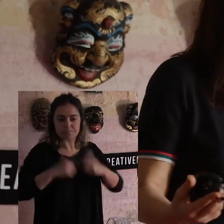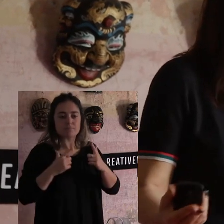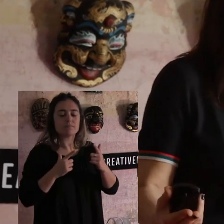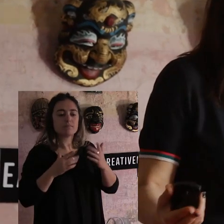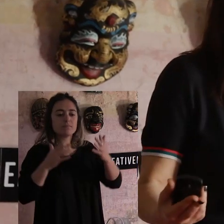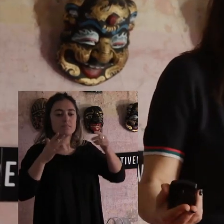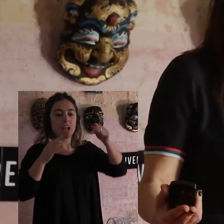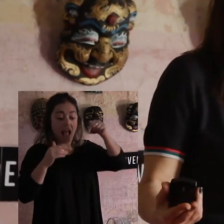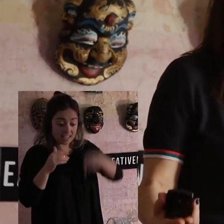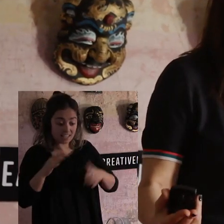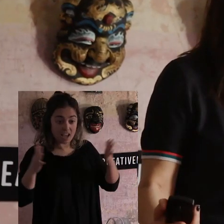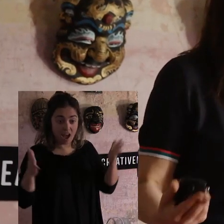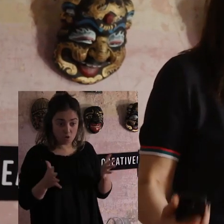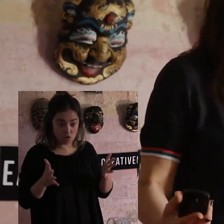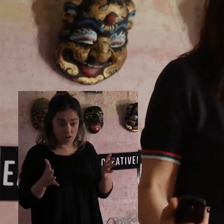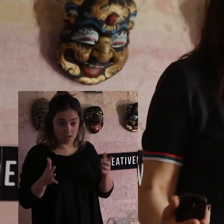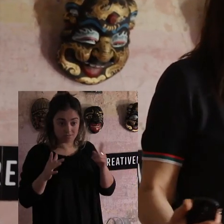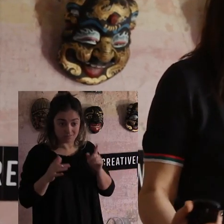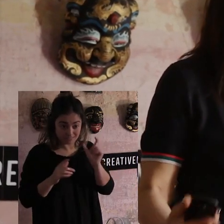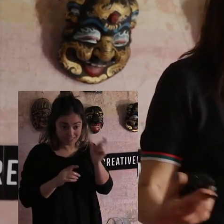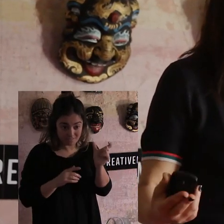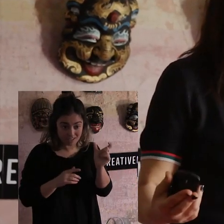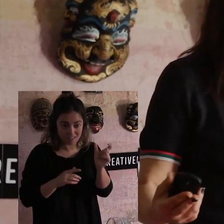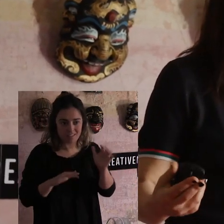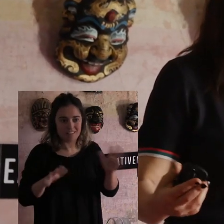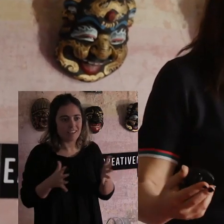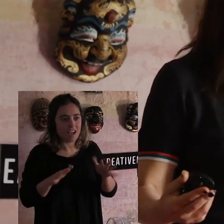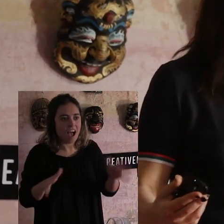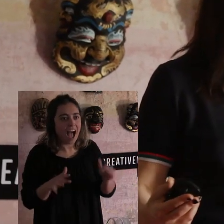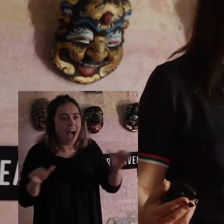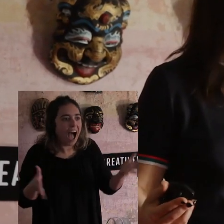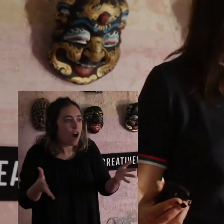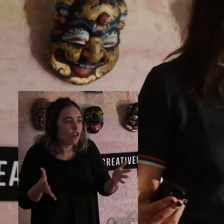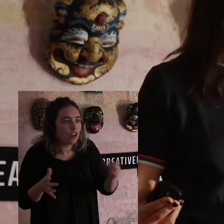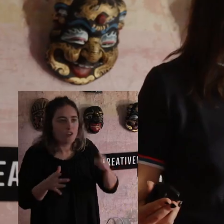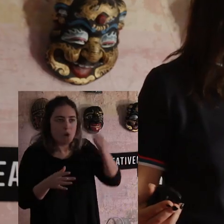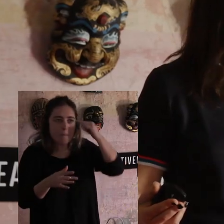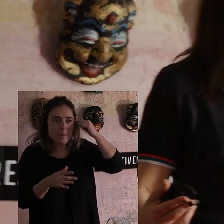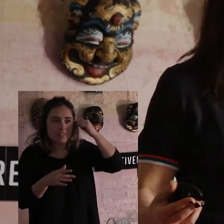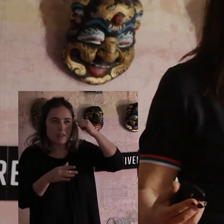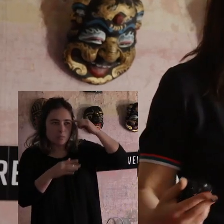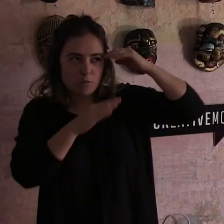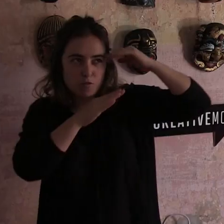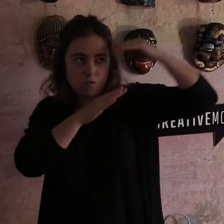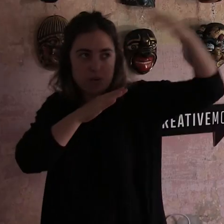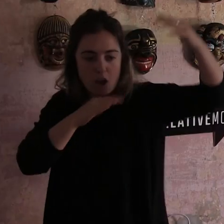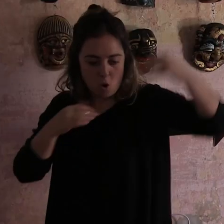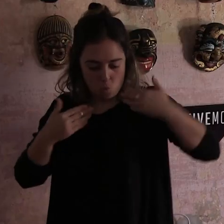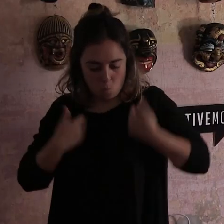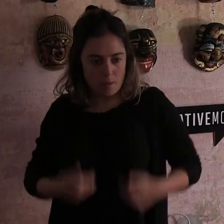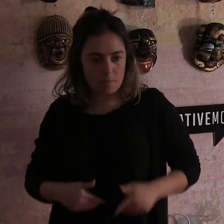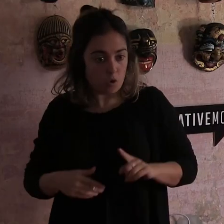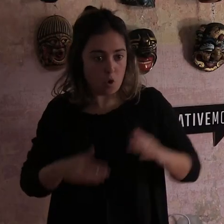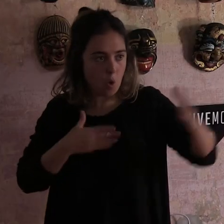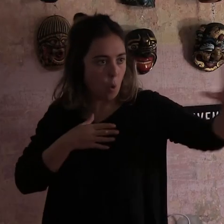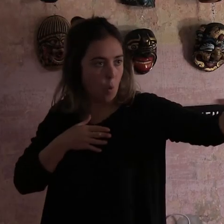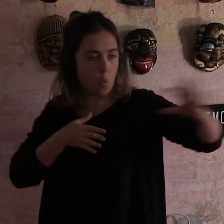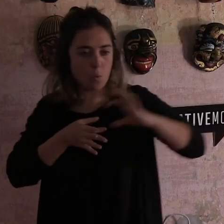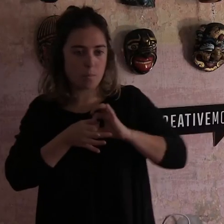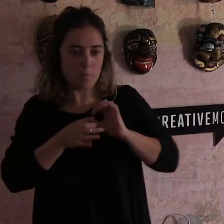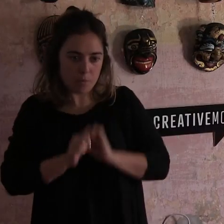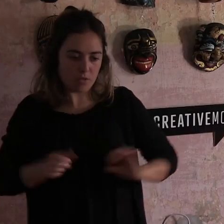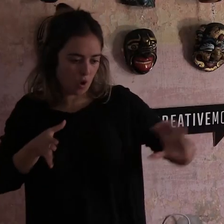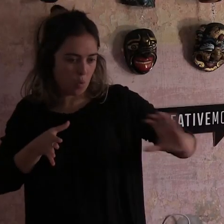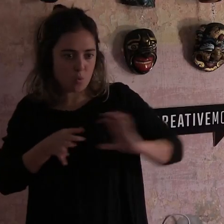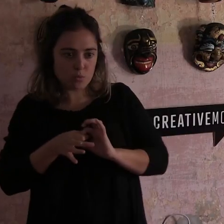aquí y ahora también. Es ahora. ¿Qué está pasando? No la mente adelante del cuerpo. Junto.